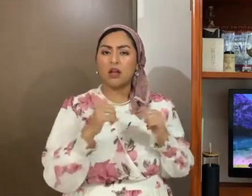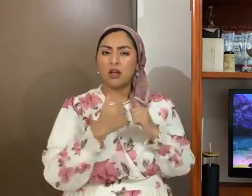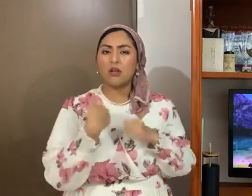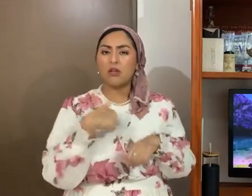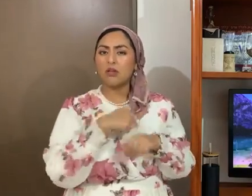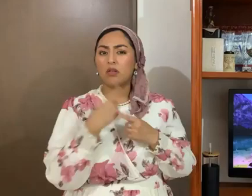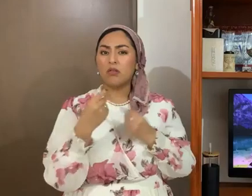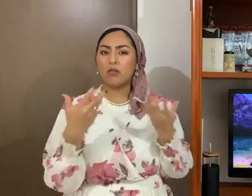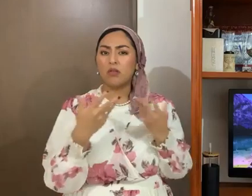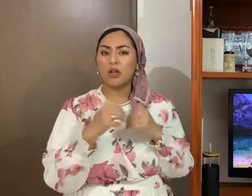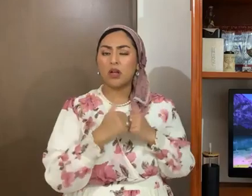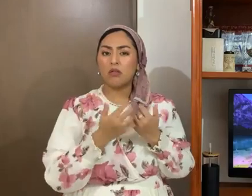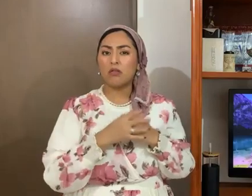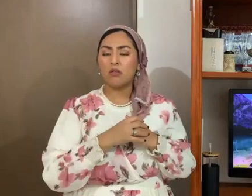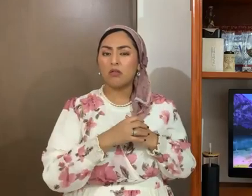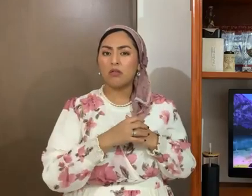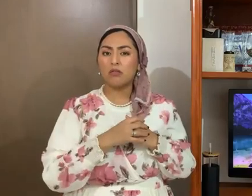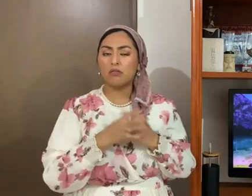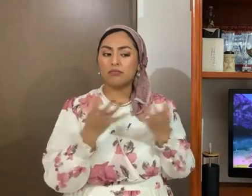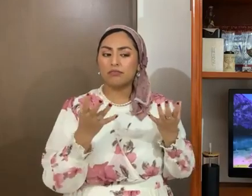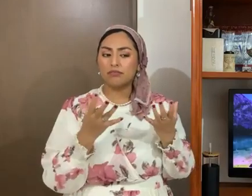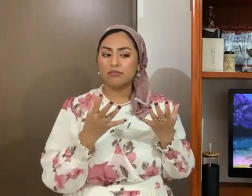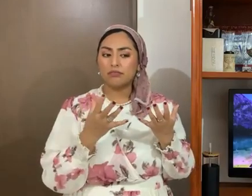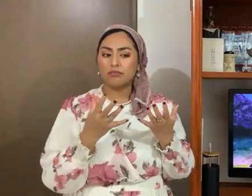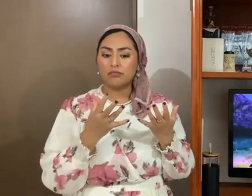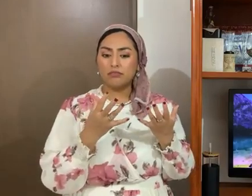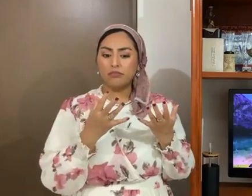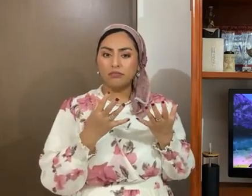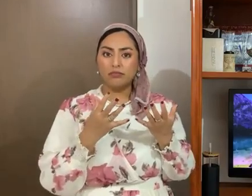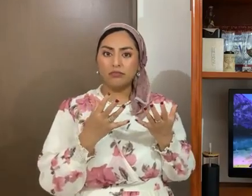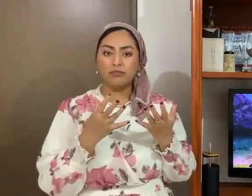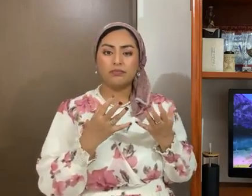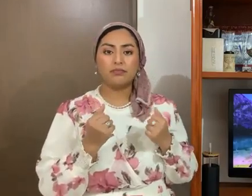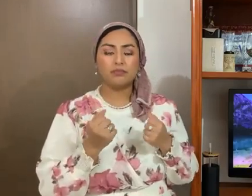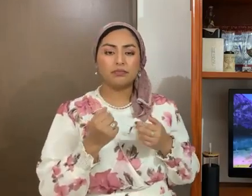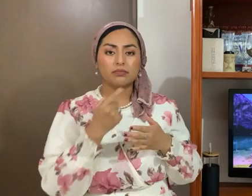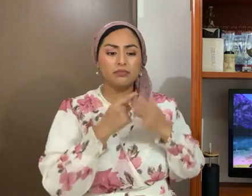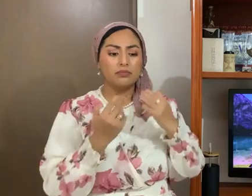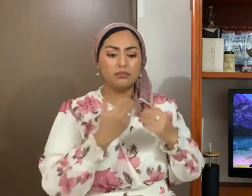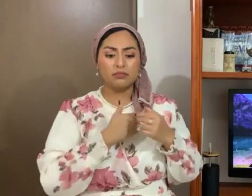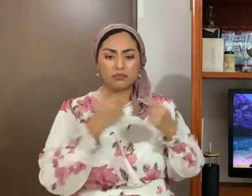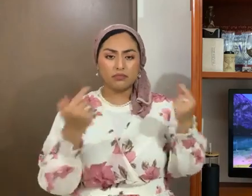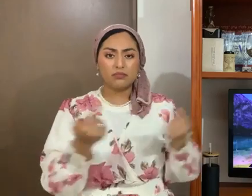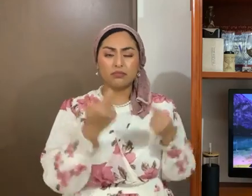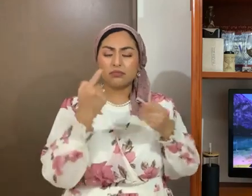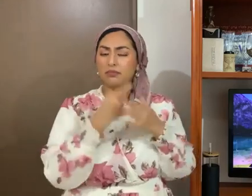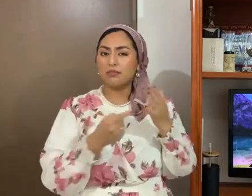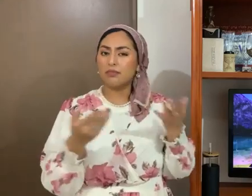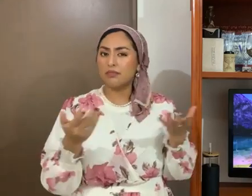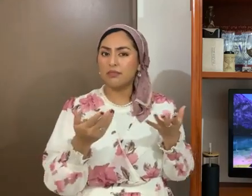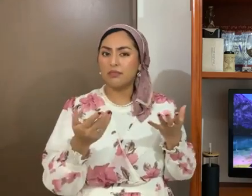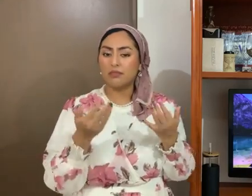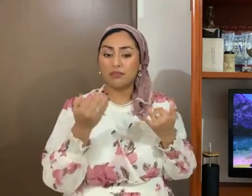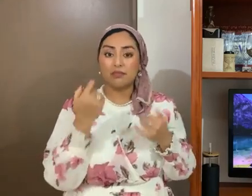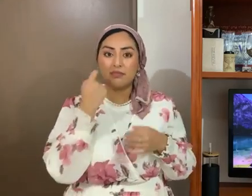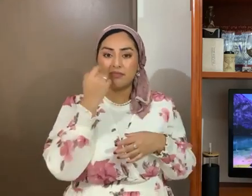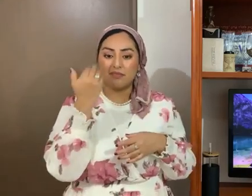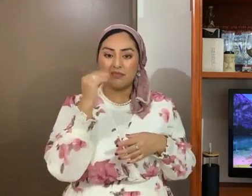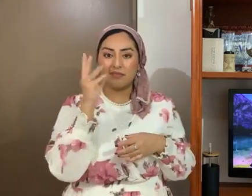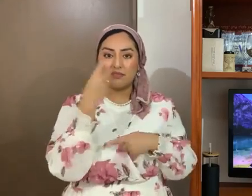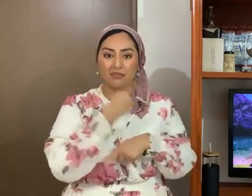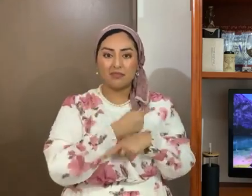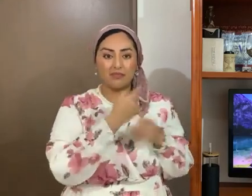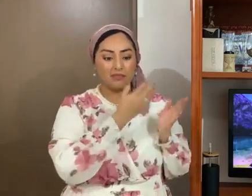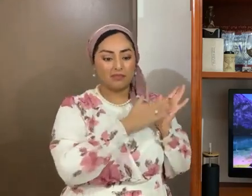momento? ¿Cuál sería la consecuencia de esas acciones? ¿Cuál sería la consecuencia de las acciones de estos 6 días